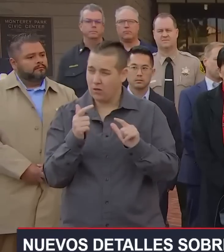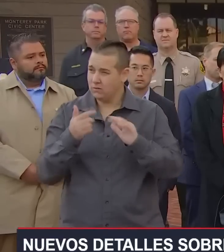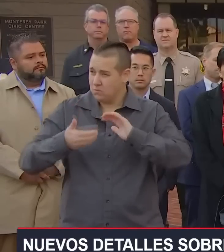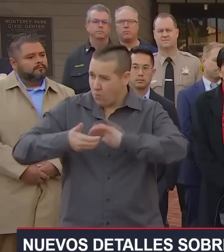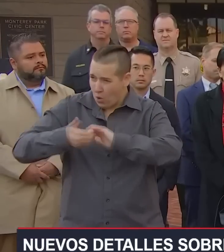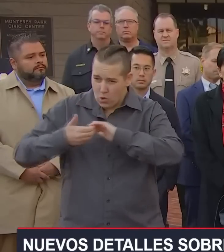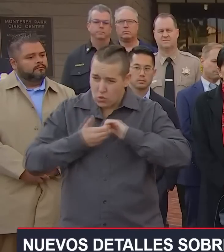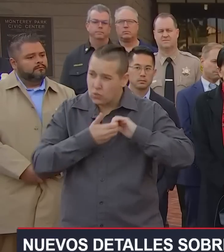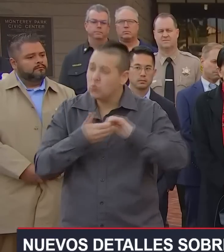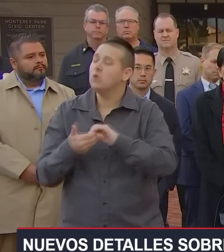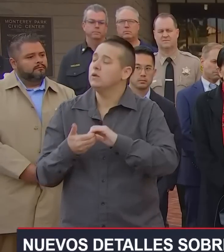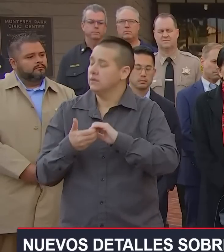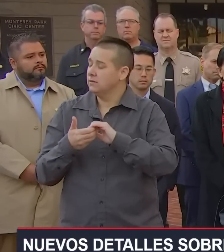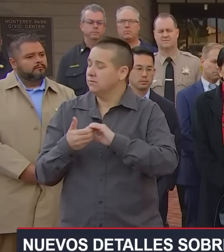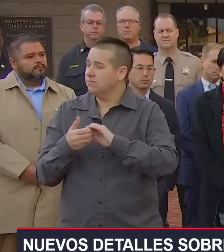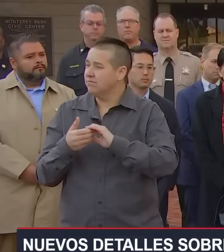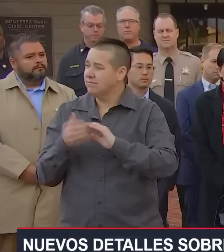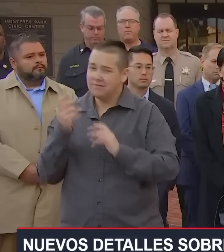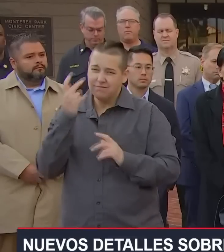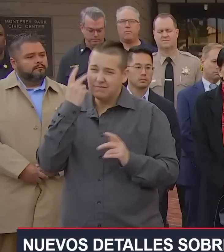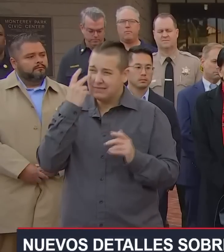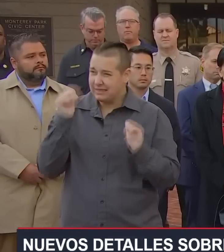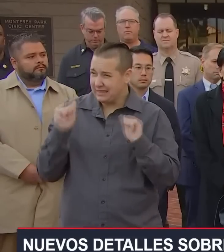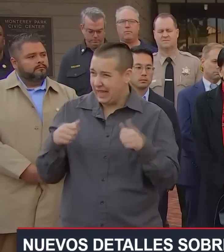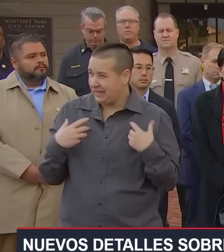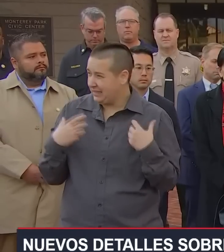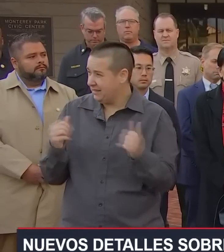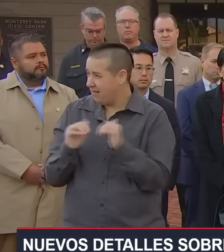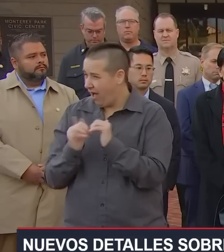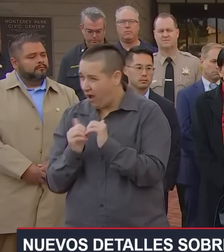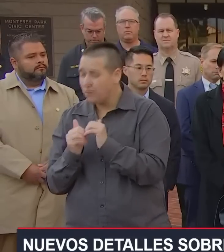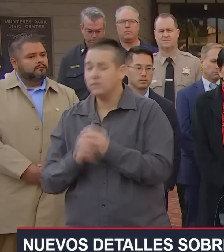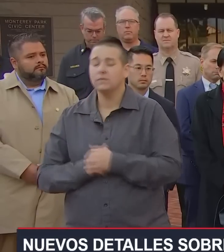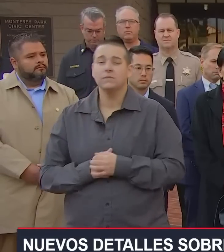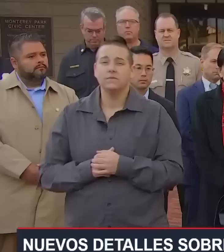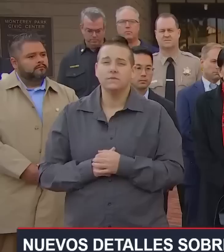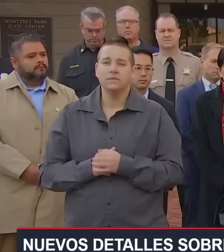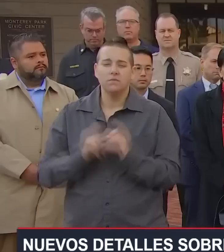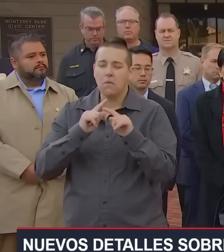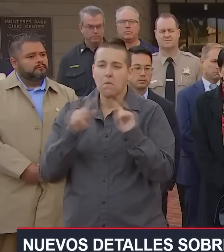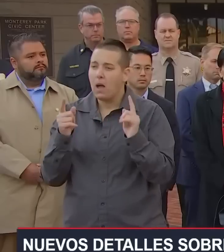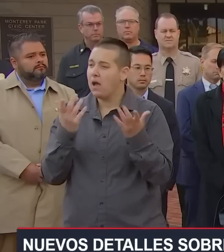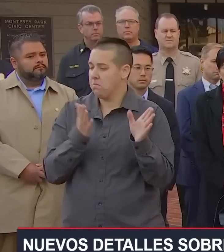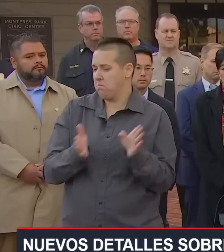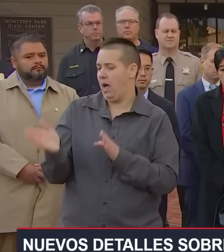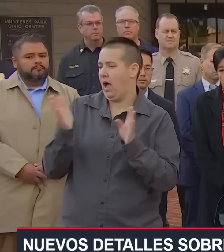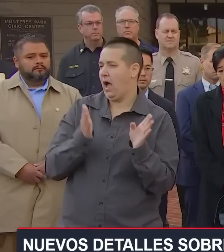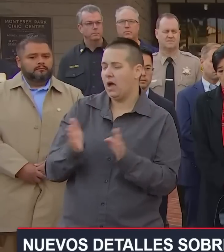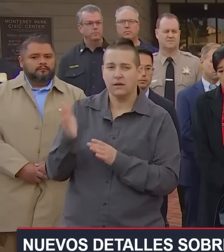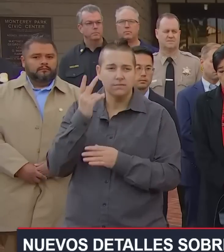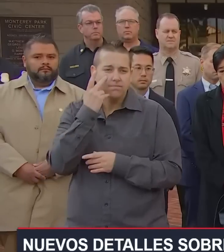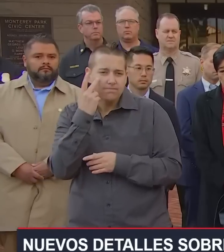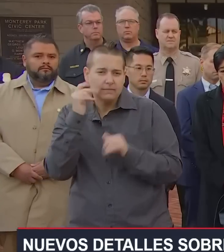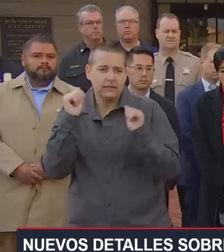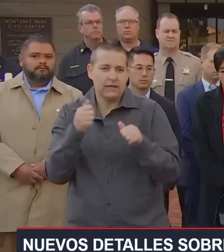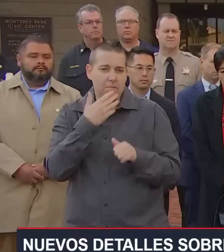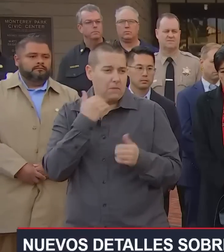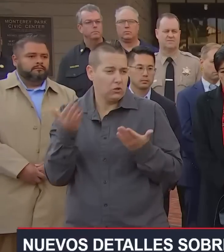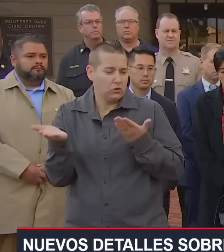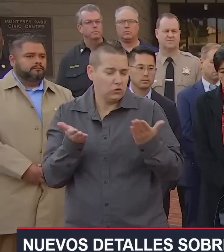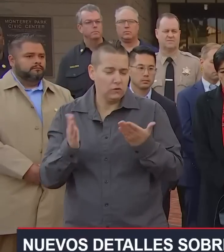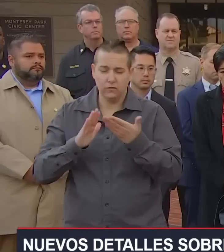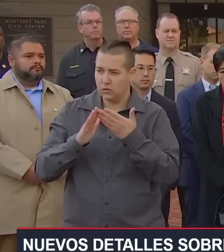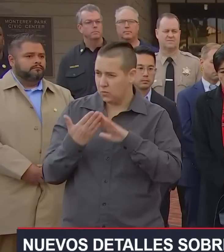mi capacidad trabajando con todos nuestros aliados aquí para sanar y para desarrollar